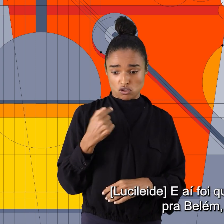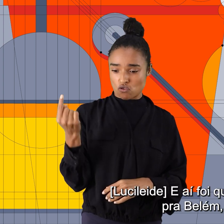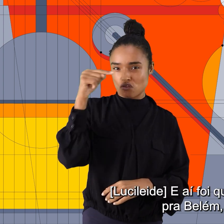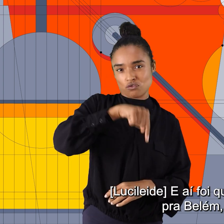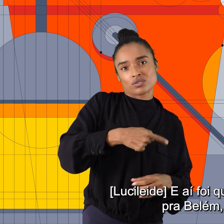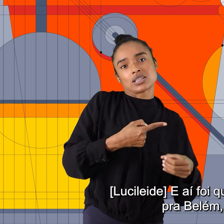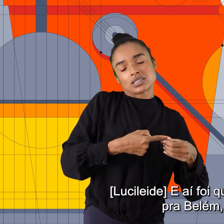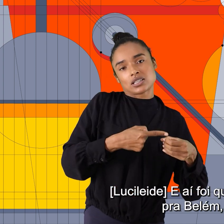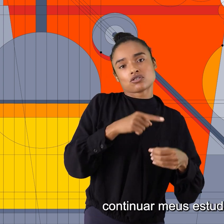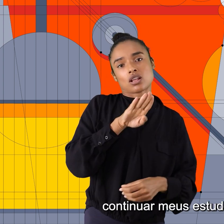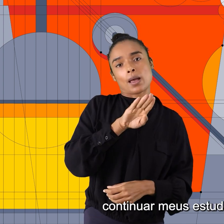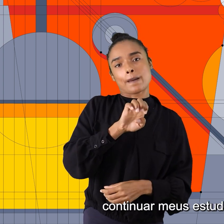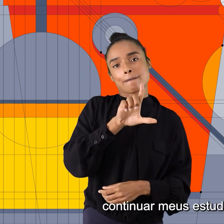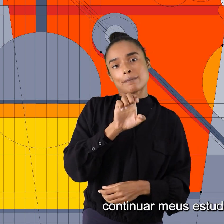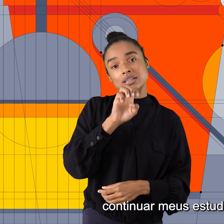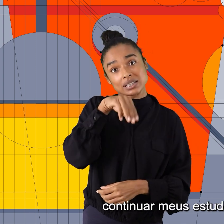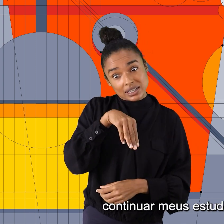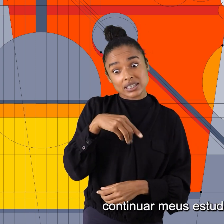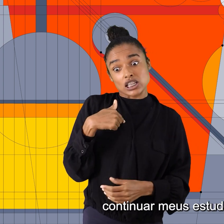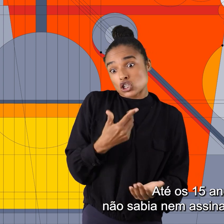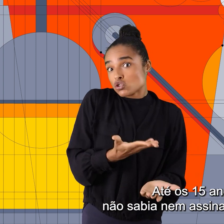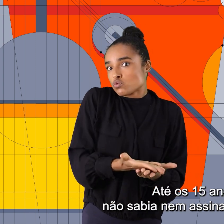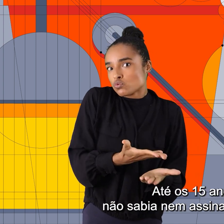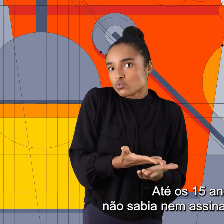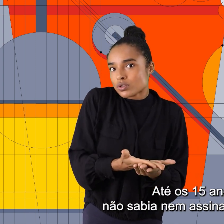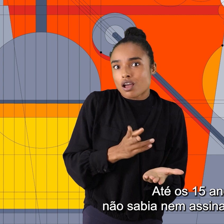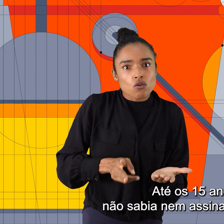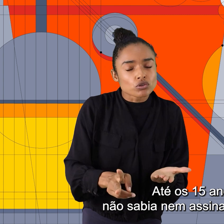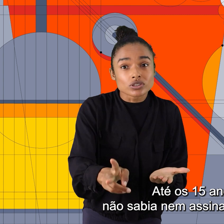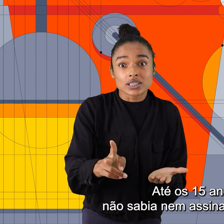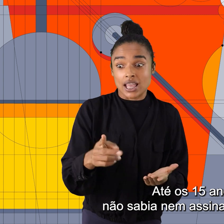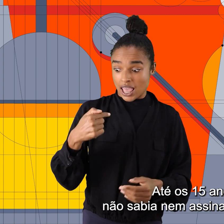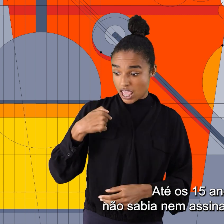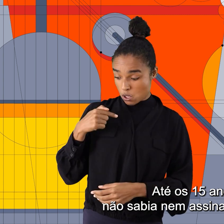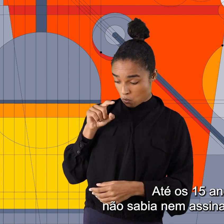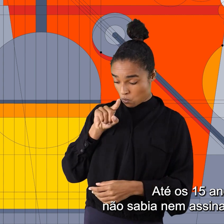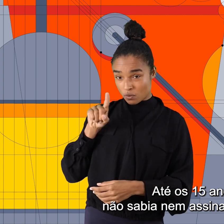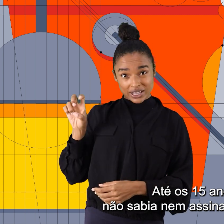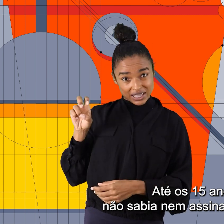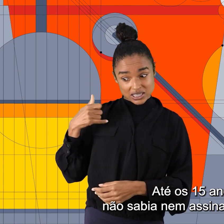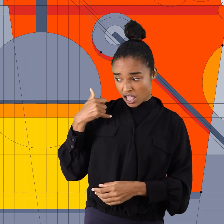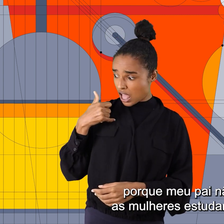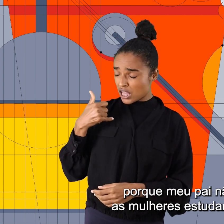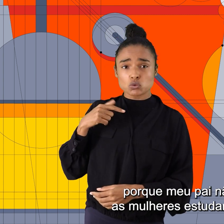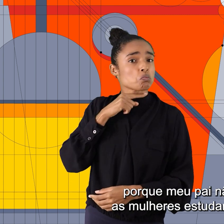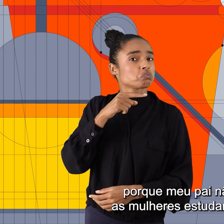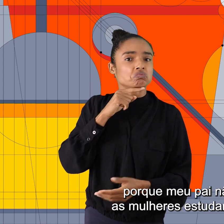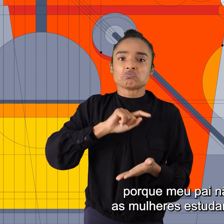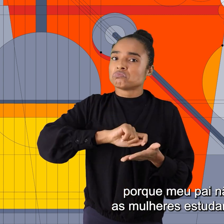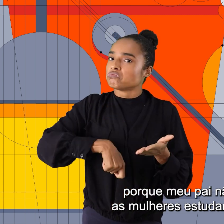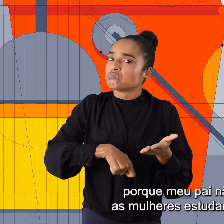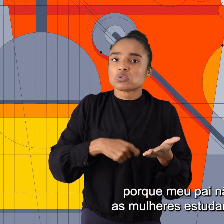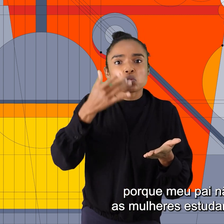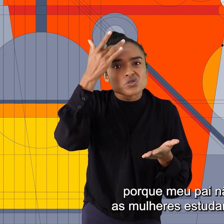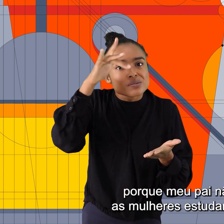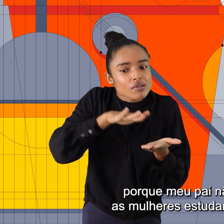E aí foi quando eu vim para Belém, né? Continuar meus estudos e trabalhar. Até os 15 anos eu não sabia nem assinar o meu nome, porque o meu pai não